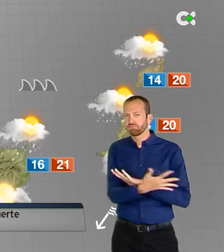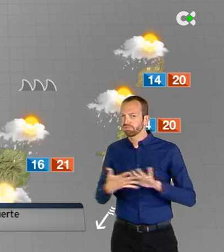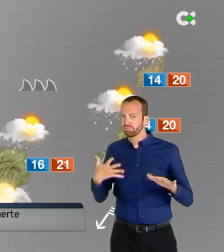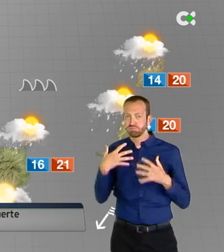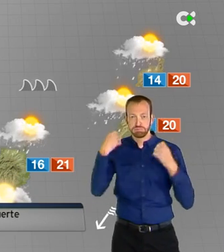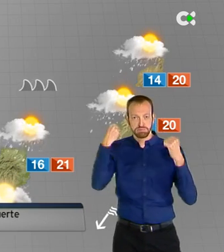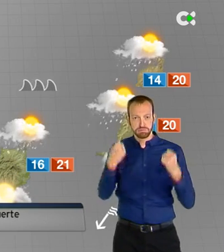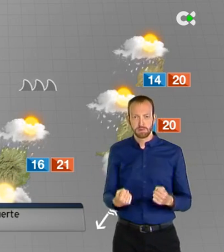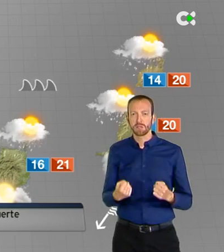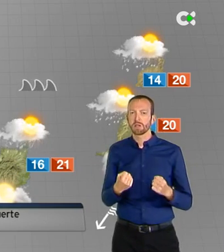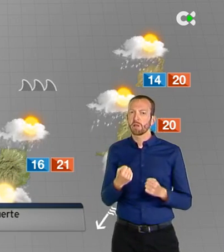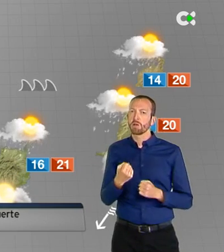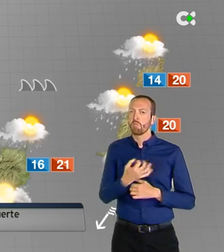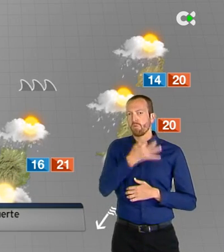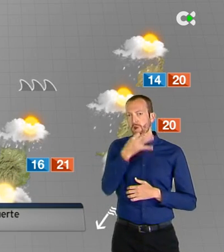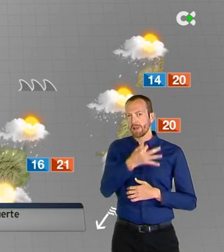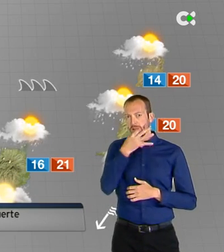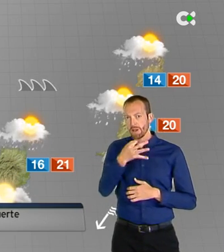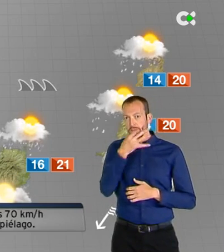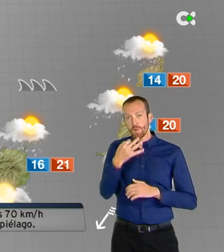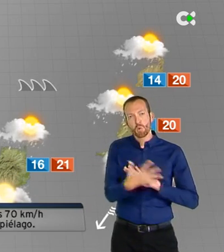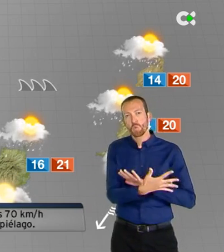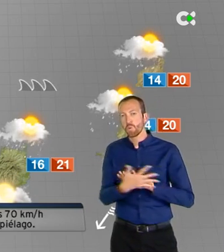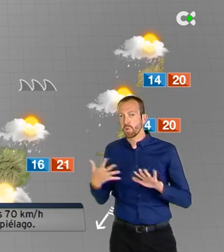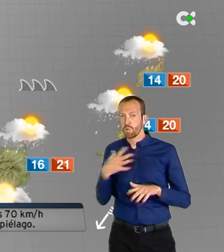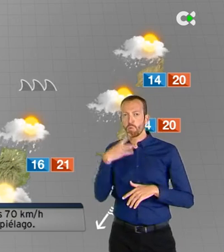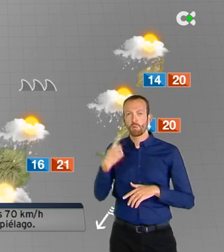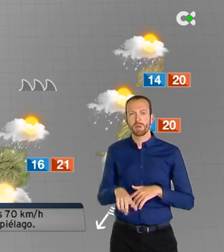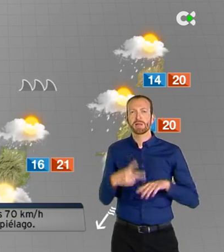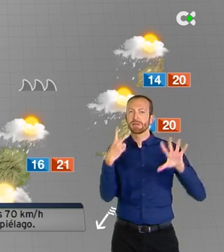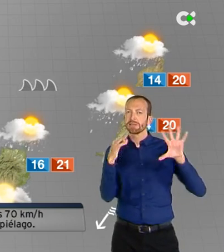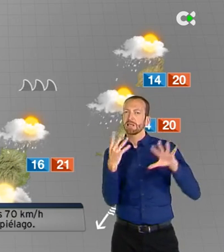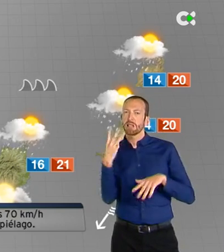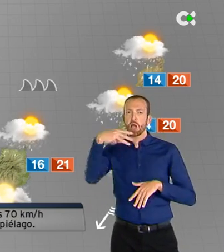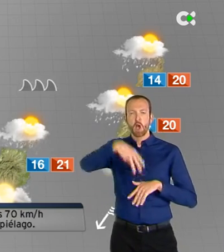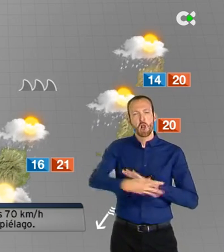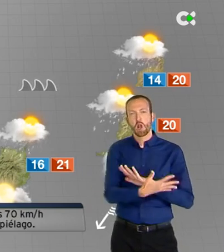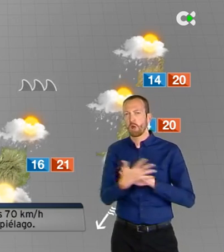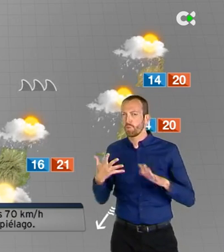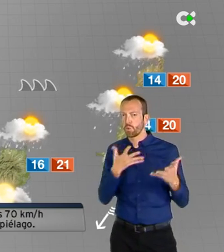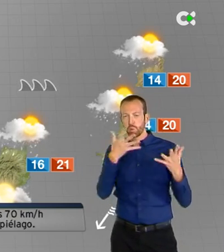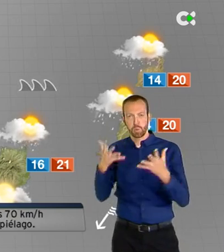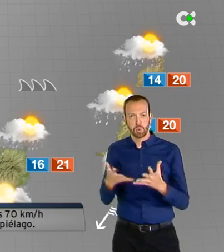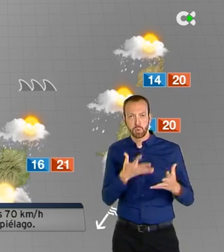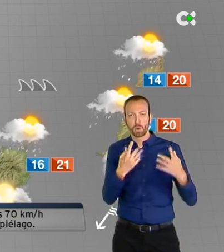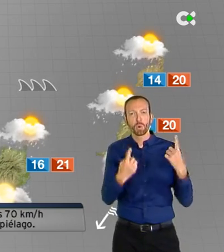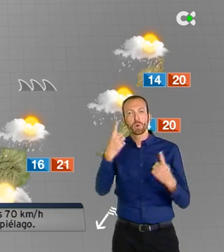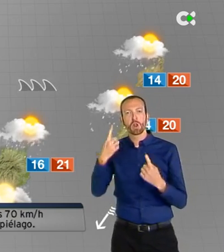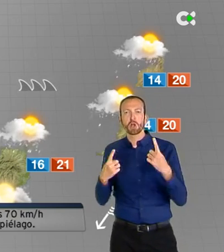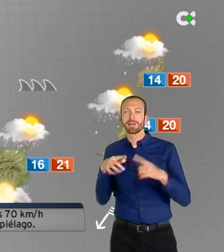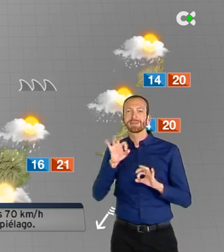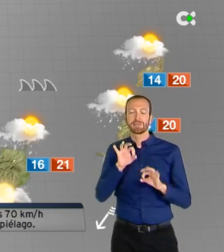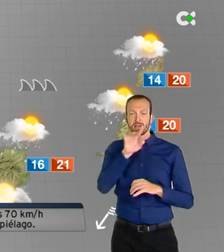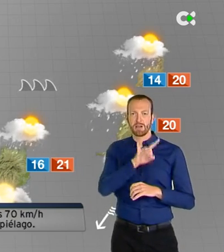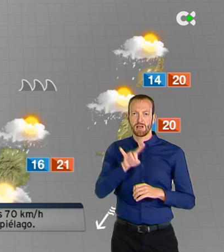intervalos de muy fuerte durante la tarde. Las rachas podrán superar los 70 kilómetros por hora en